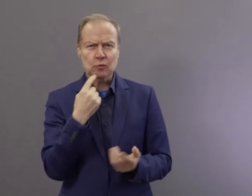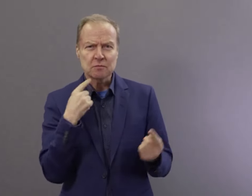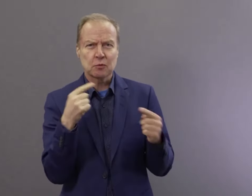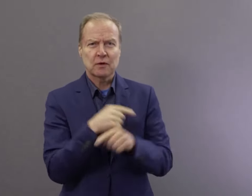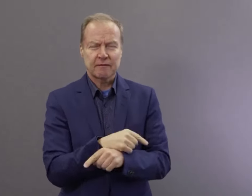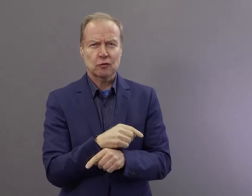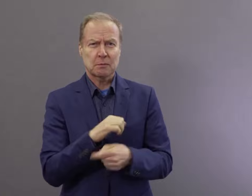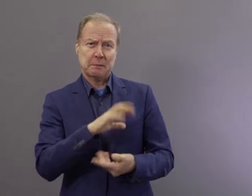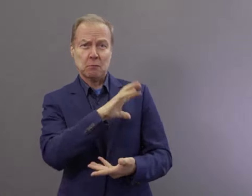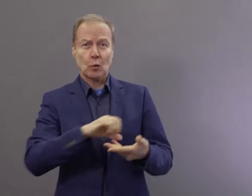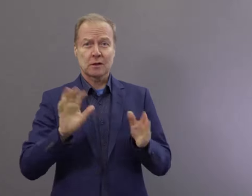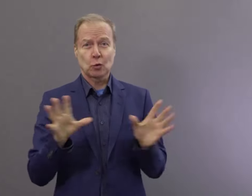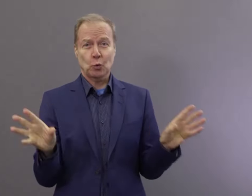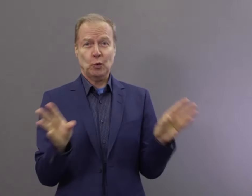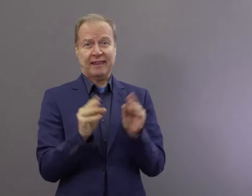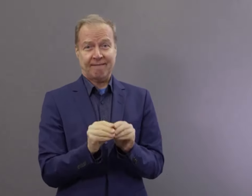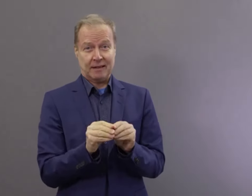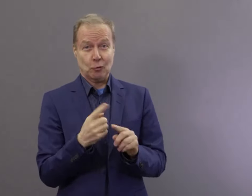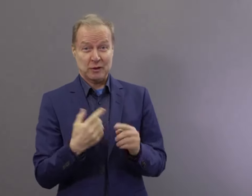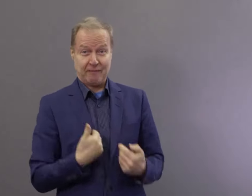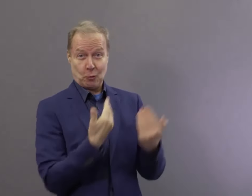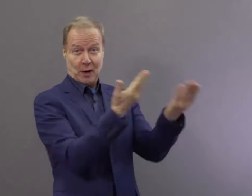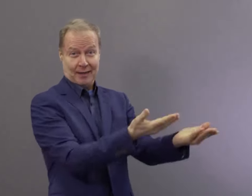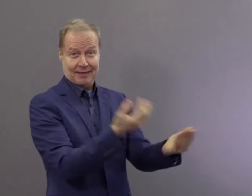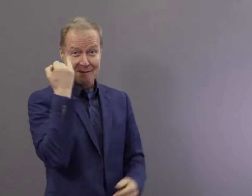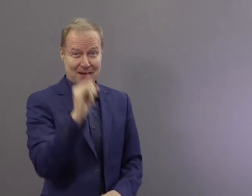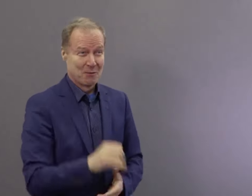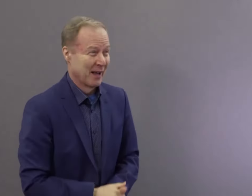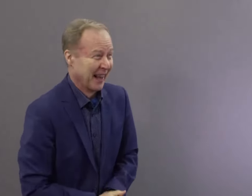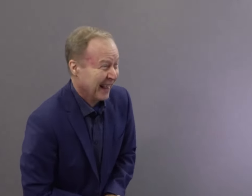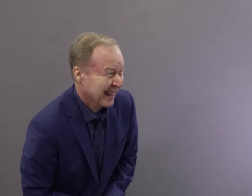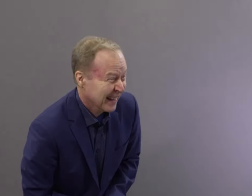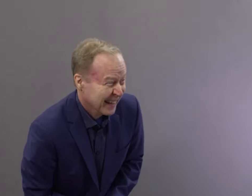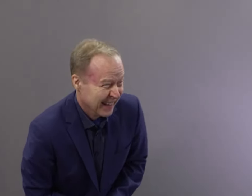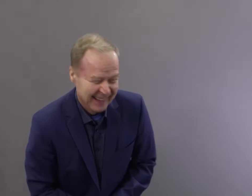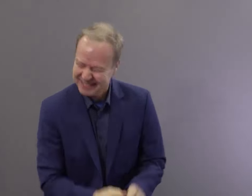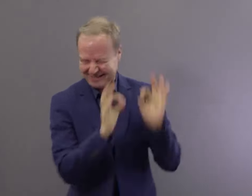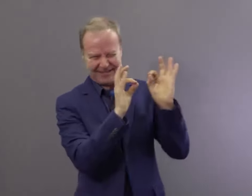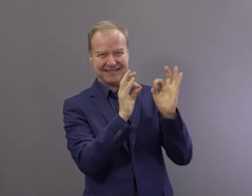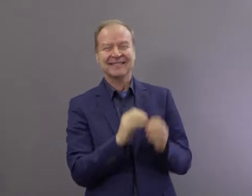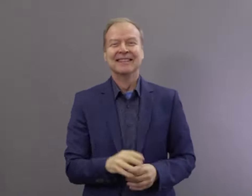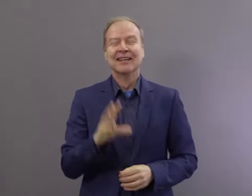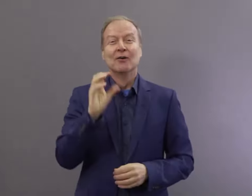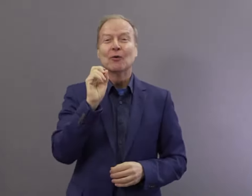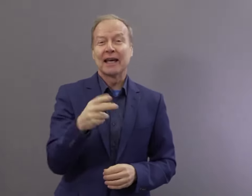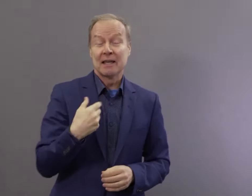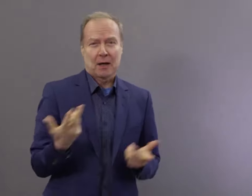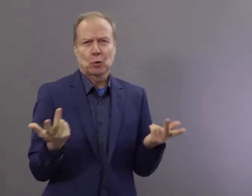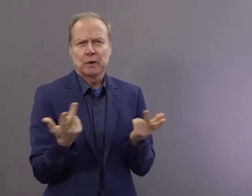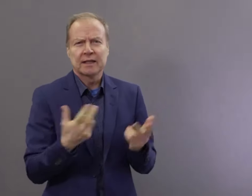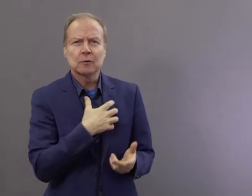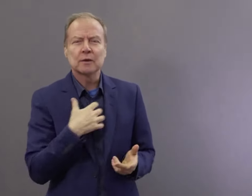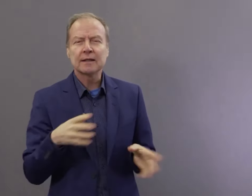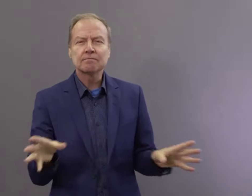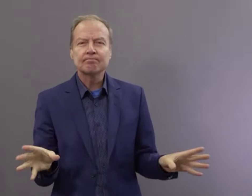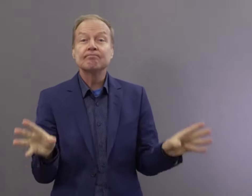Ja sanoin Juha Mikuelille, että tavallaan, että hän omassa puheenvuorossaan itse asiassa jo piti mun loppupuheenvuoro,